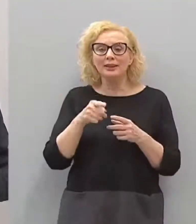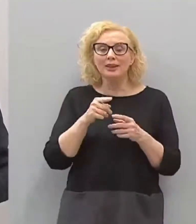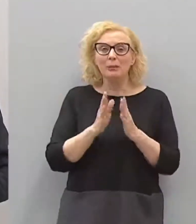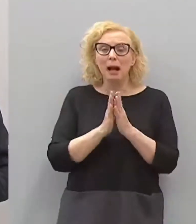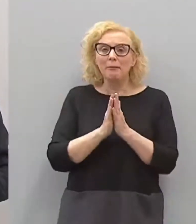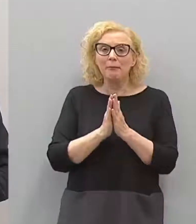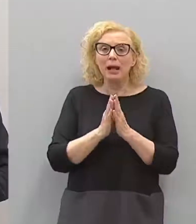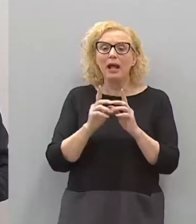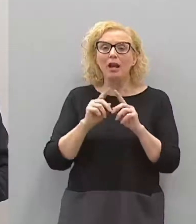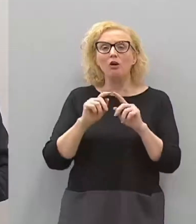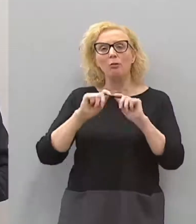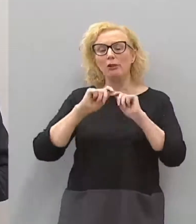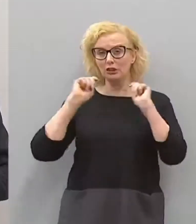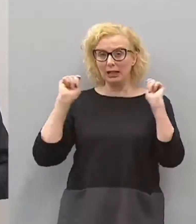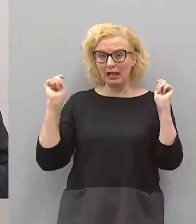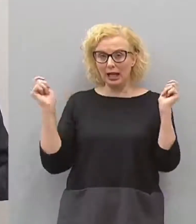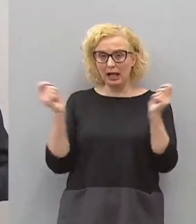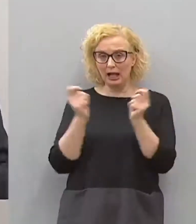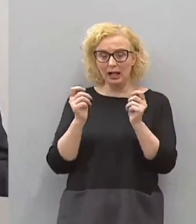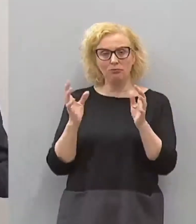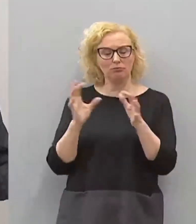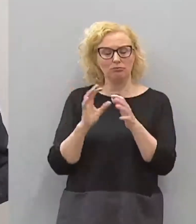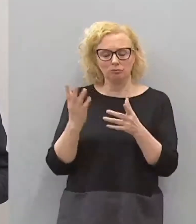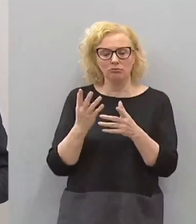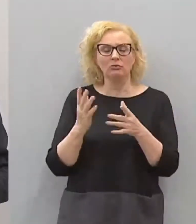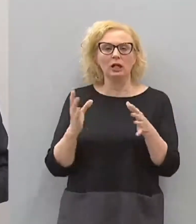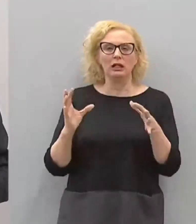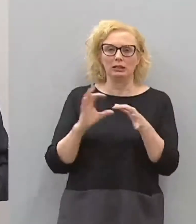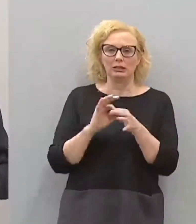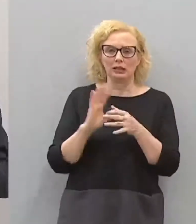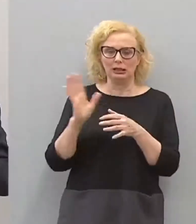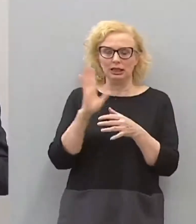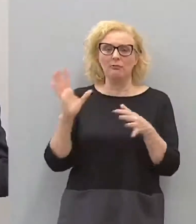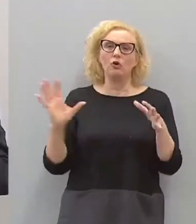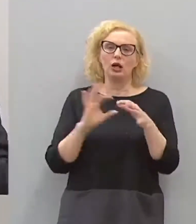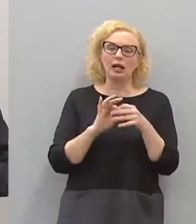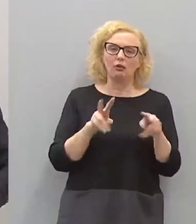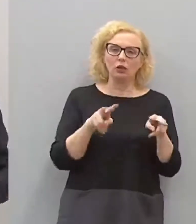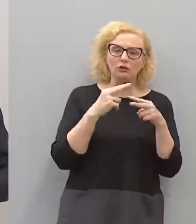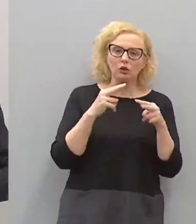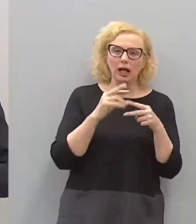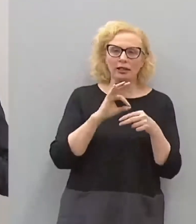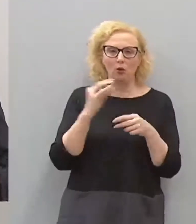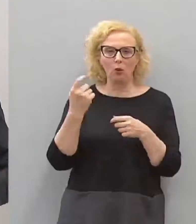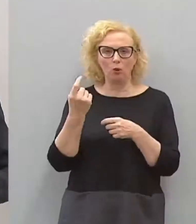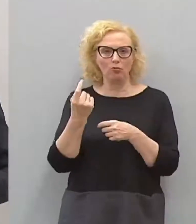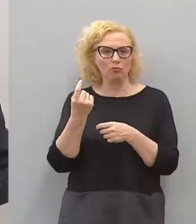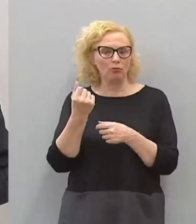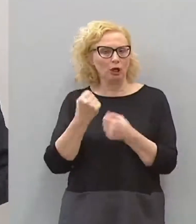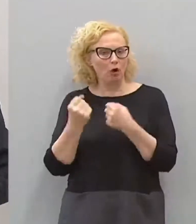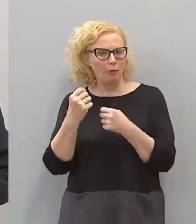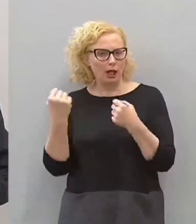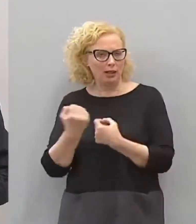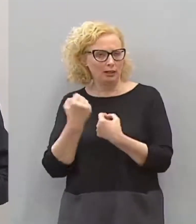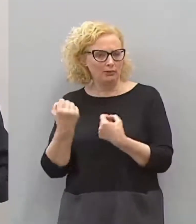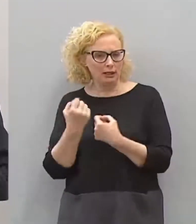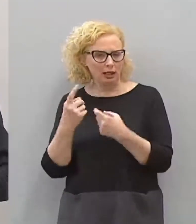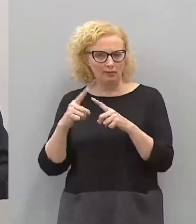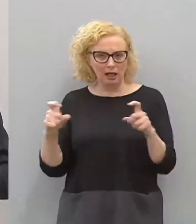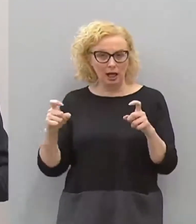considerazione generale sul tema dei ristoranti e delle attività economiche il collega chiede se state valutando eventuali